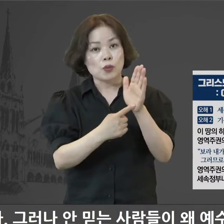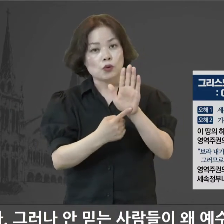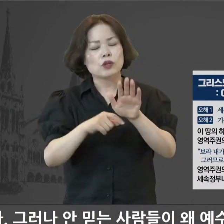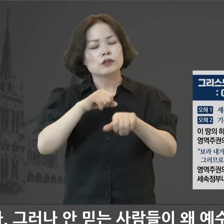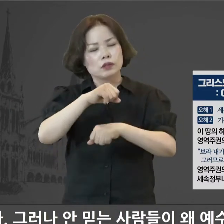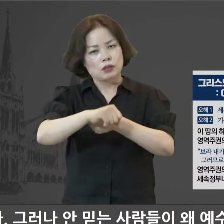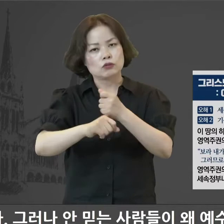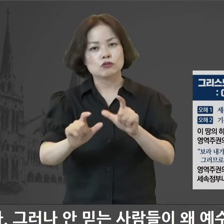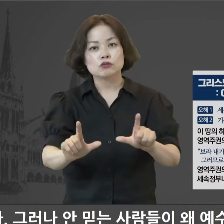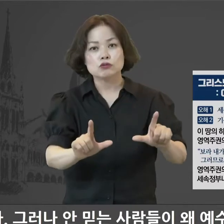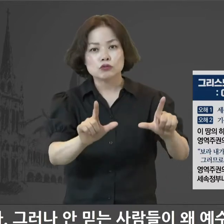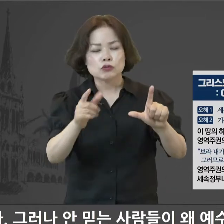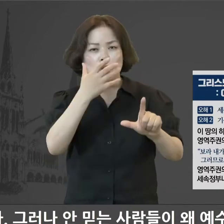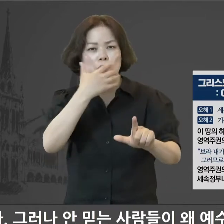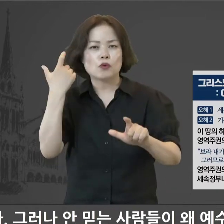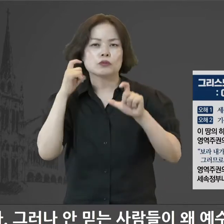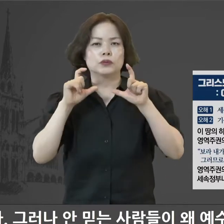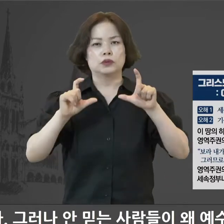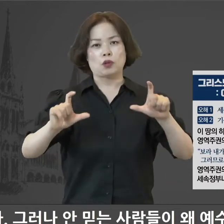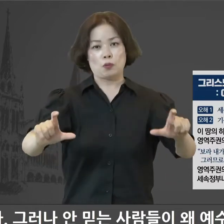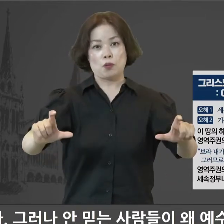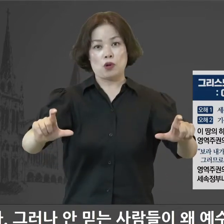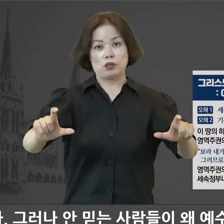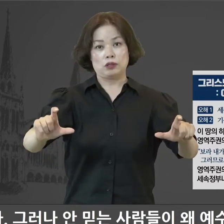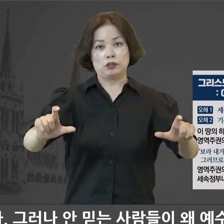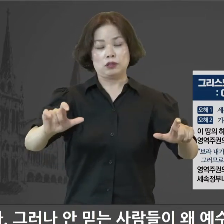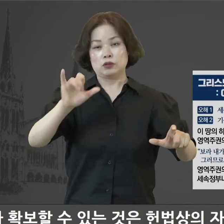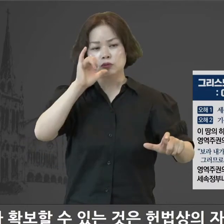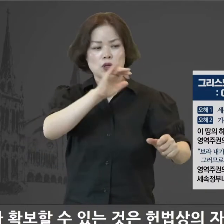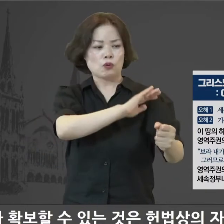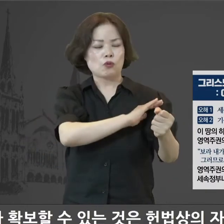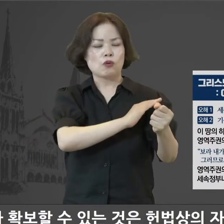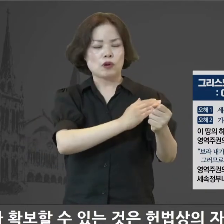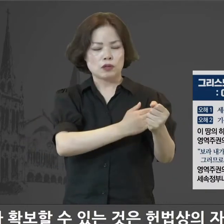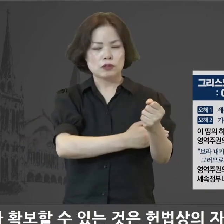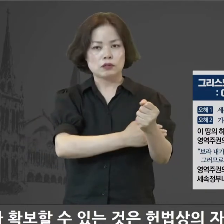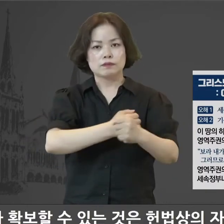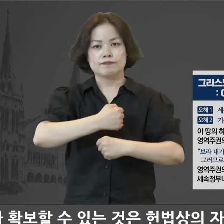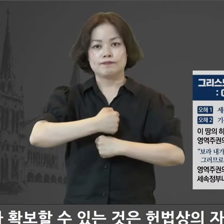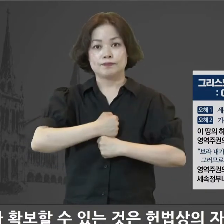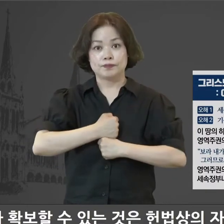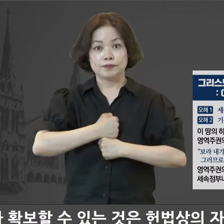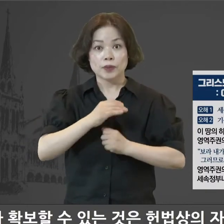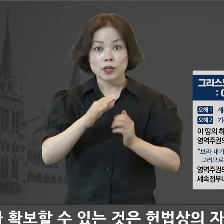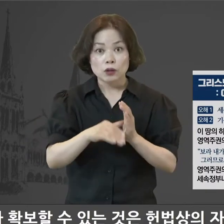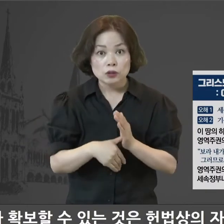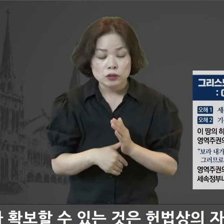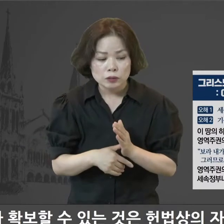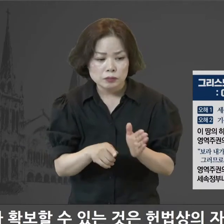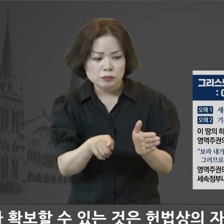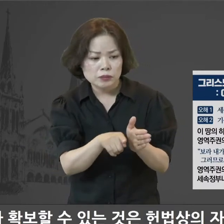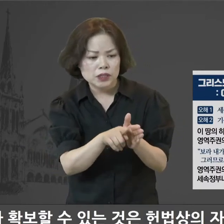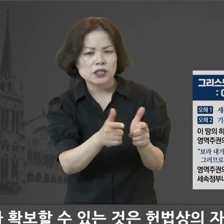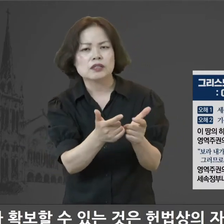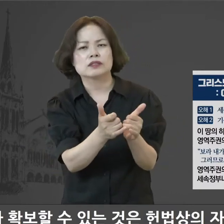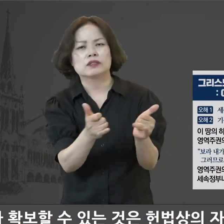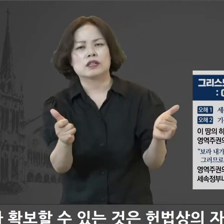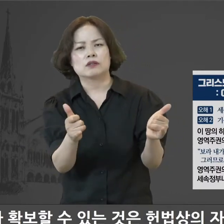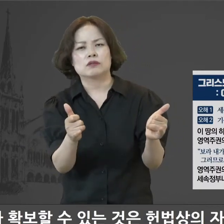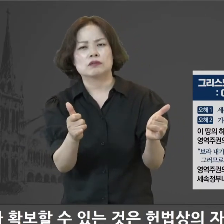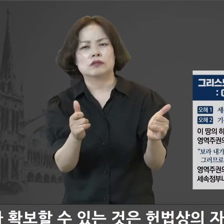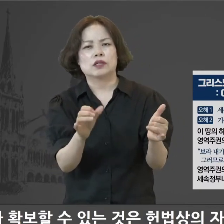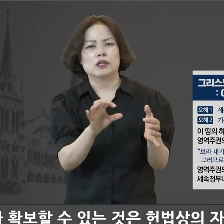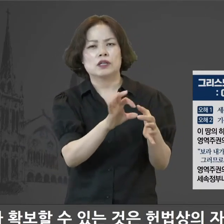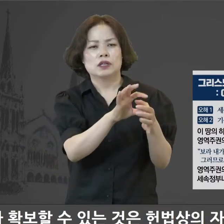누려서 복음을 선포하고 진리를 선포할 수 있는 권리를 지켜내는 거예요. 그럴 때는 안 믿는 사람들과도